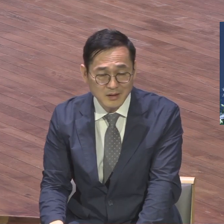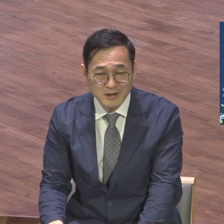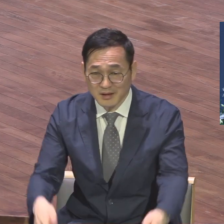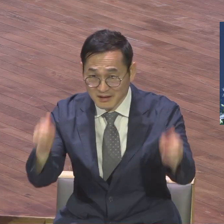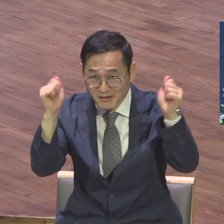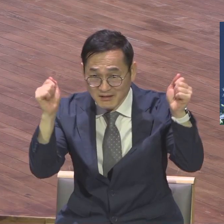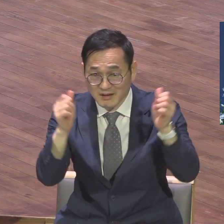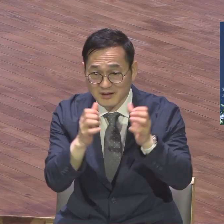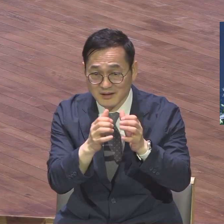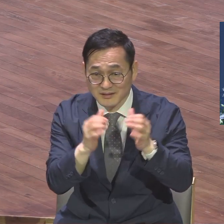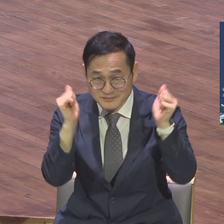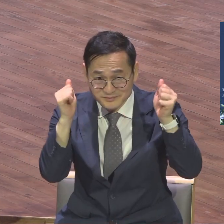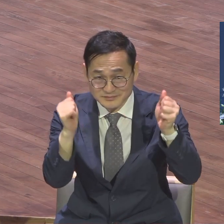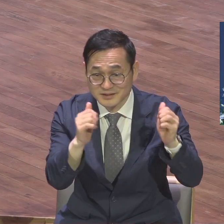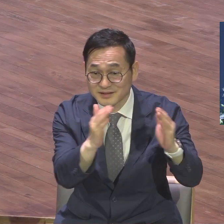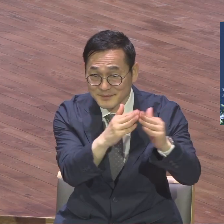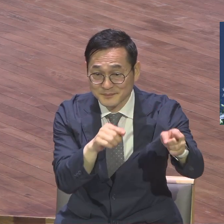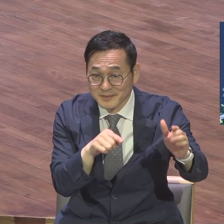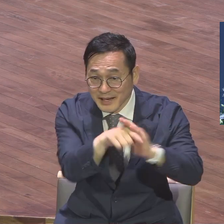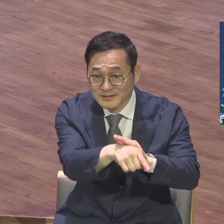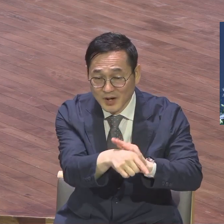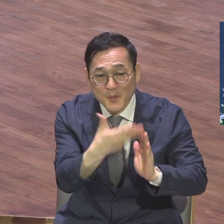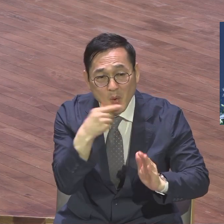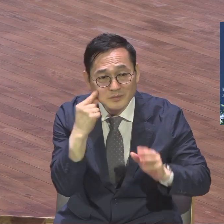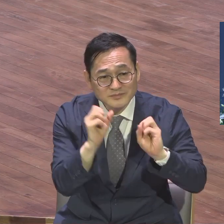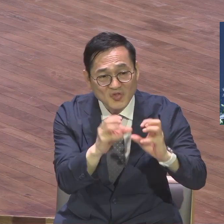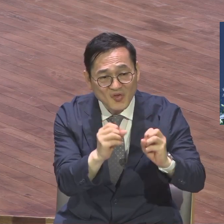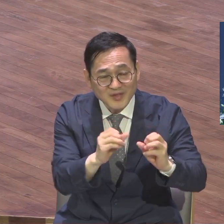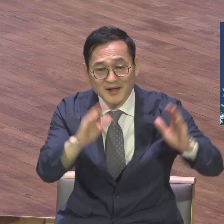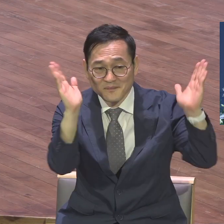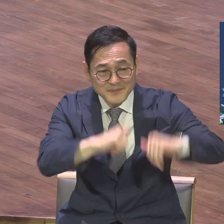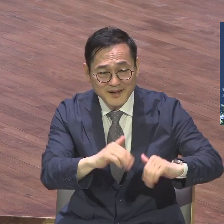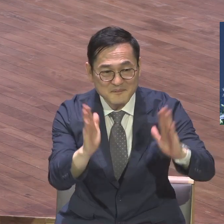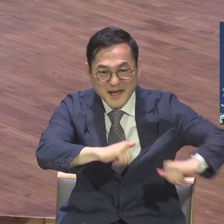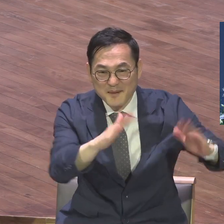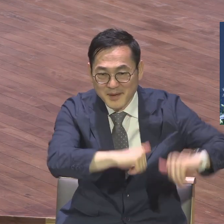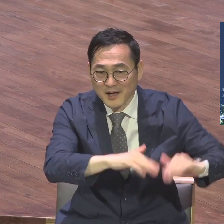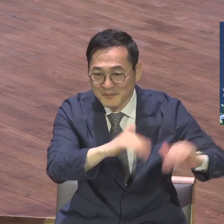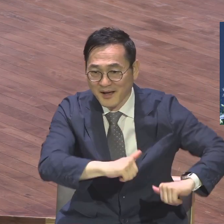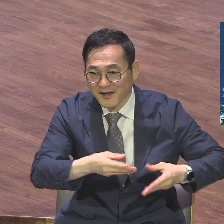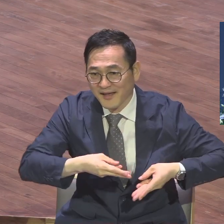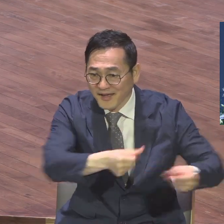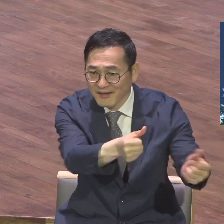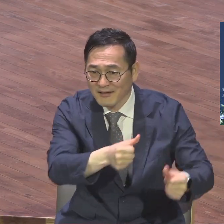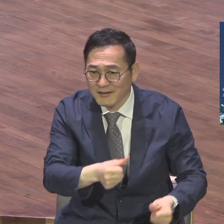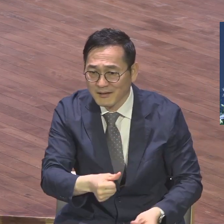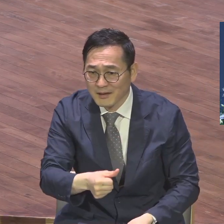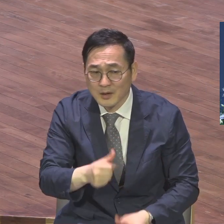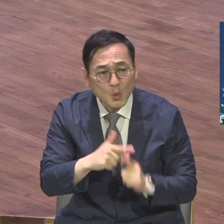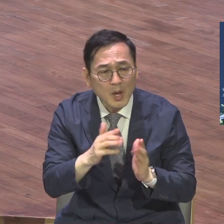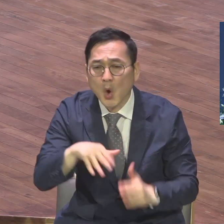무속인 찾아가서 복음 전개하고 전개해가지고 그야말로 이